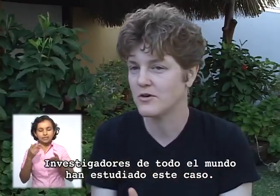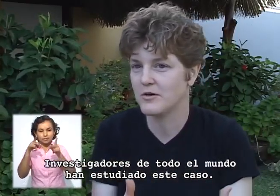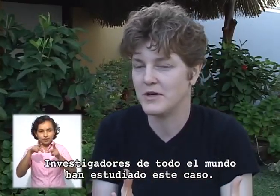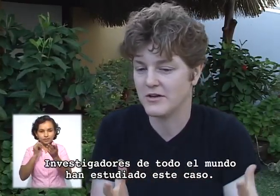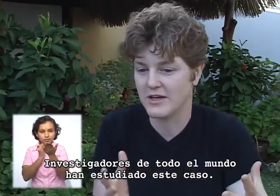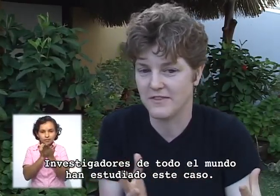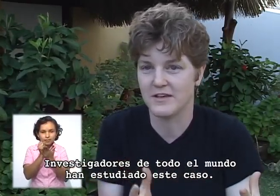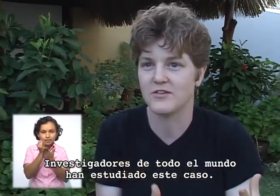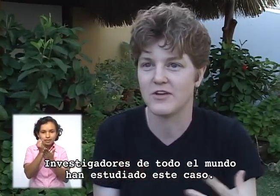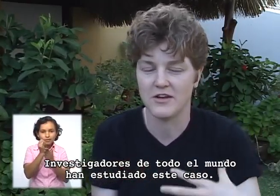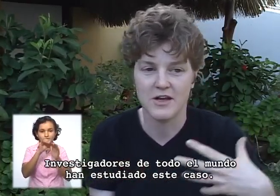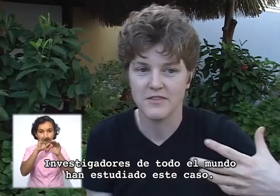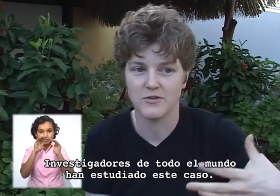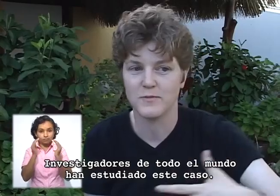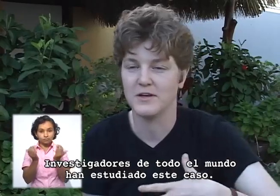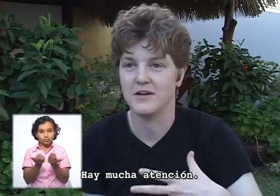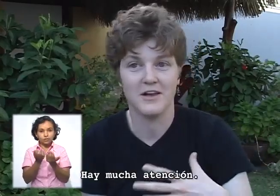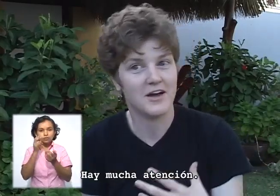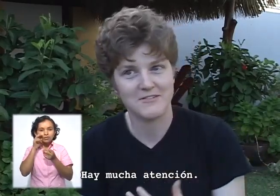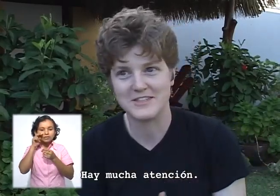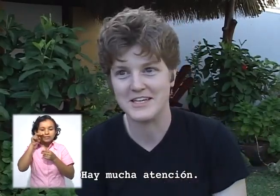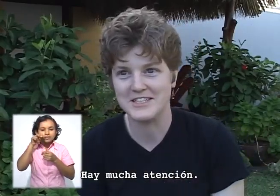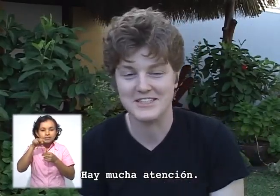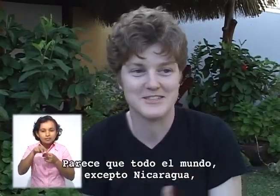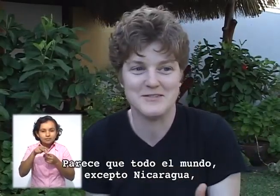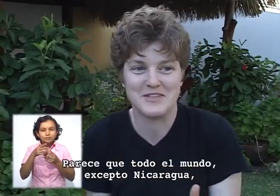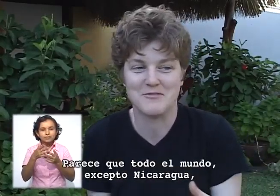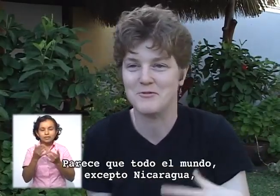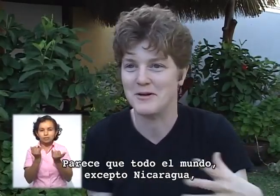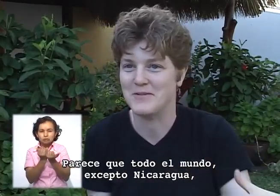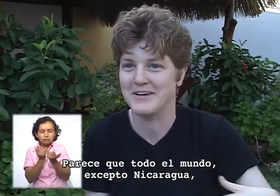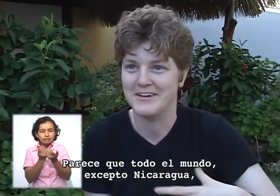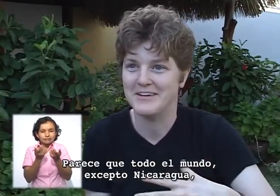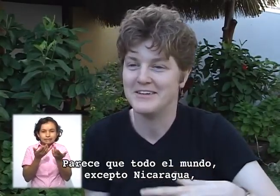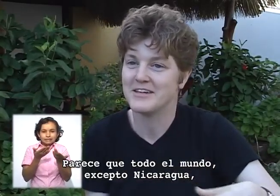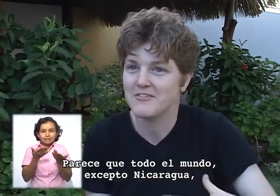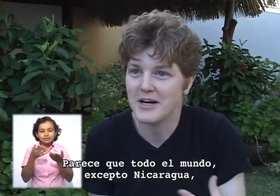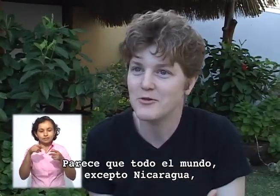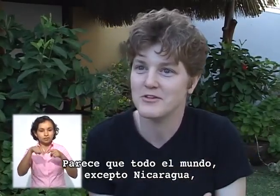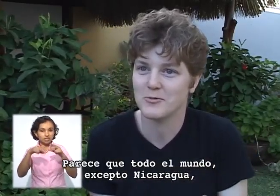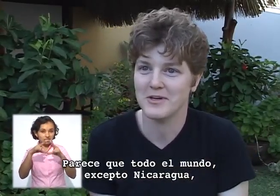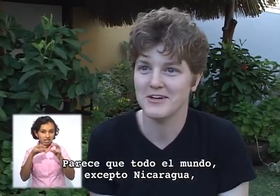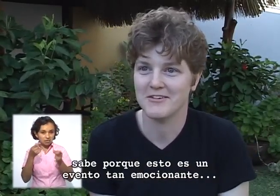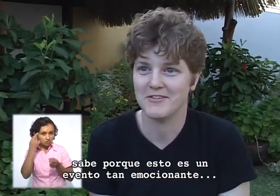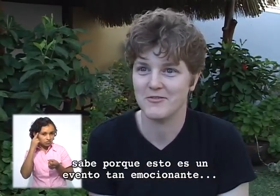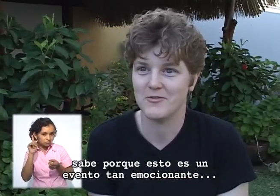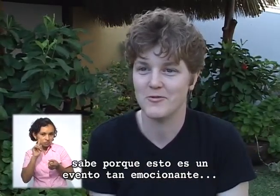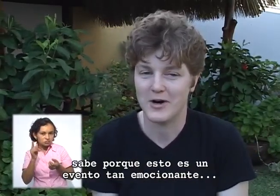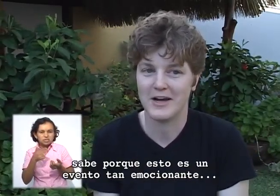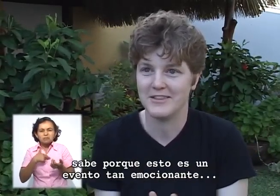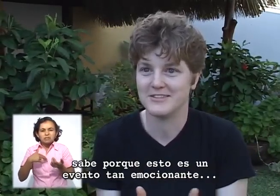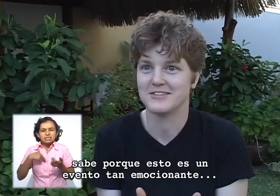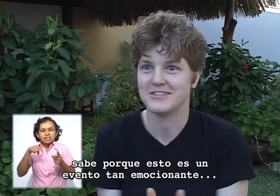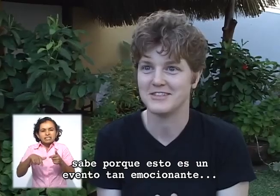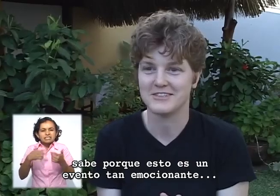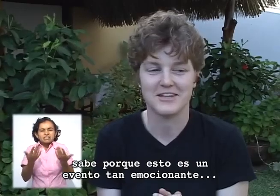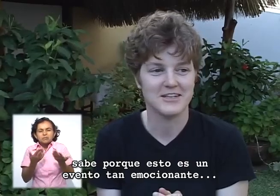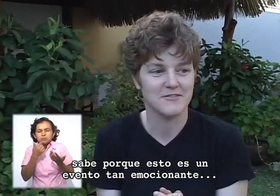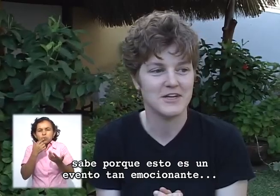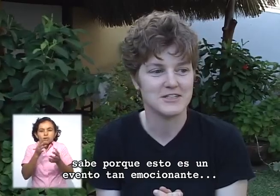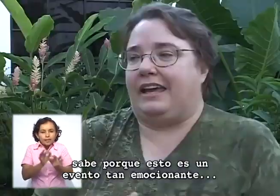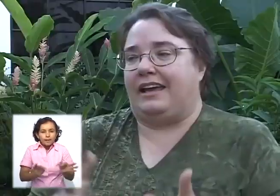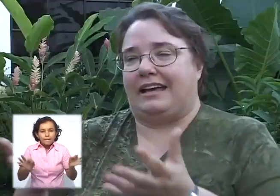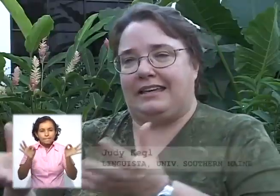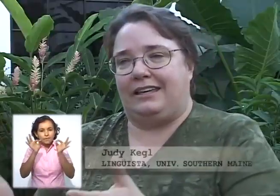noticia de el mundo ha estado mirando esto y ha habido mucha atención, parece que todo mundo, pero Nicaragua está consciente de por qué es un evento